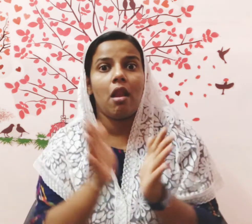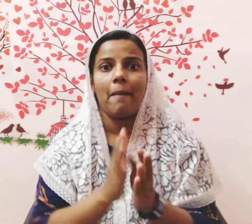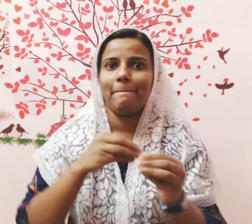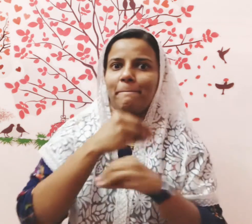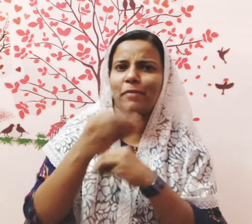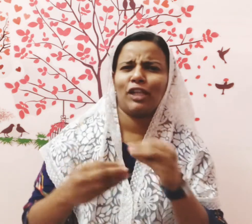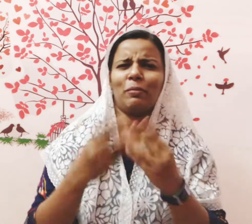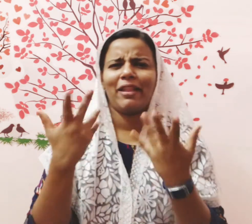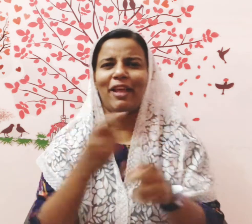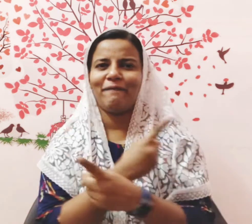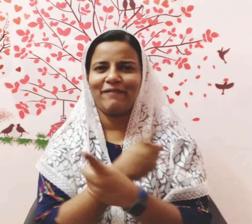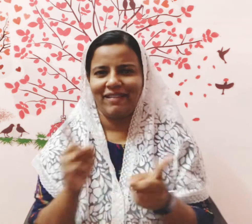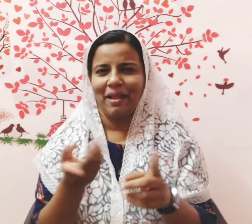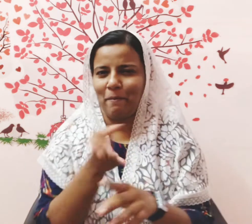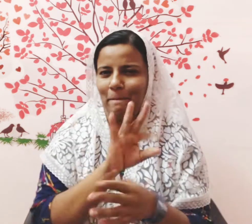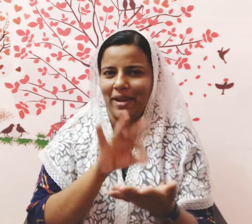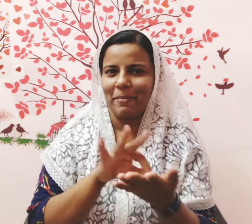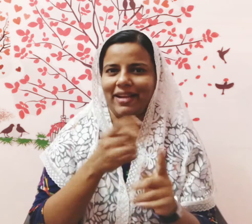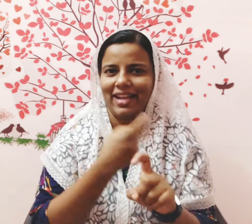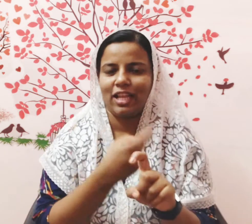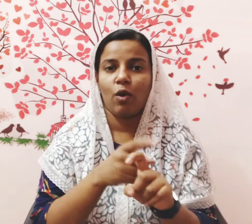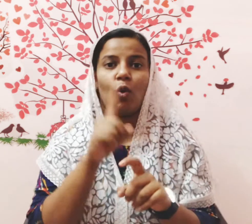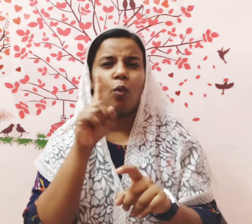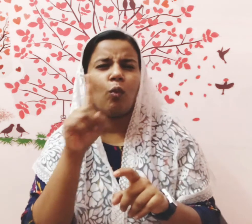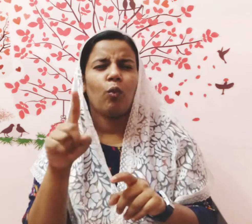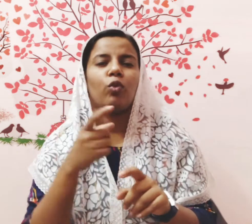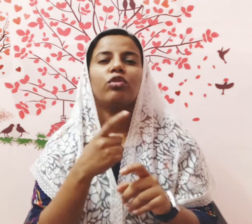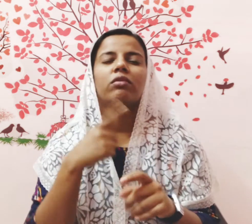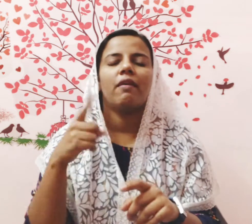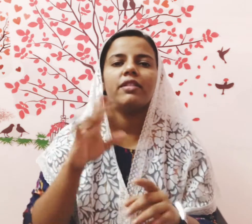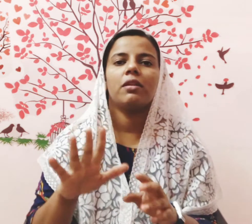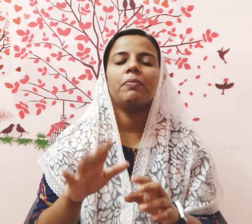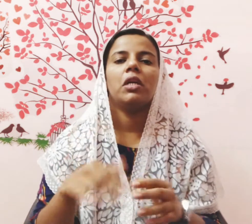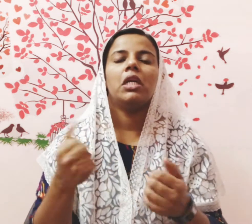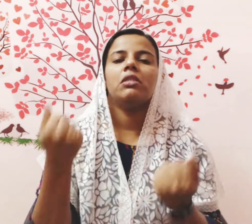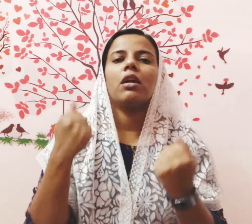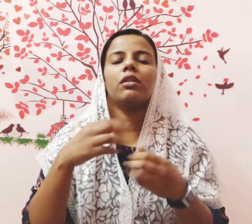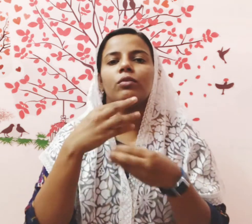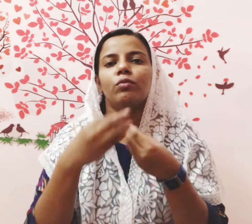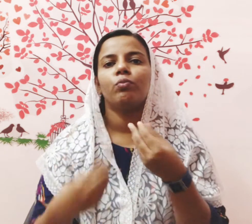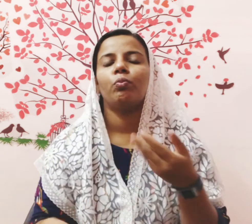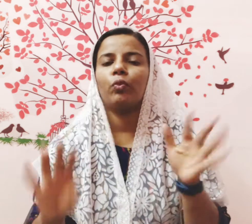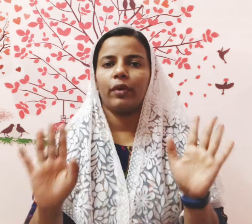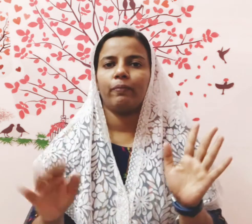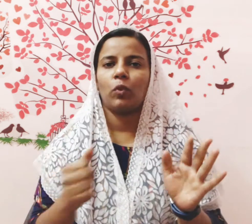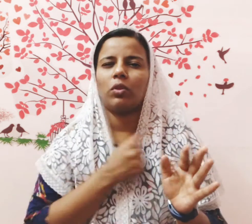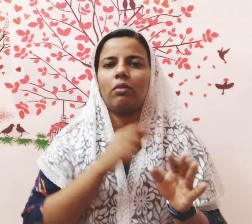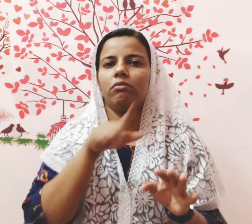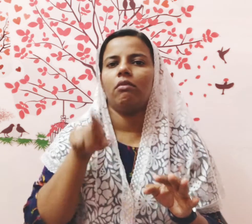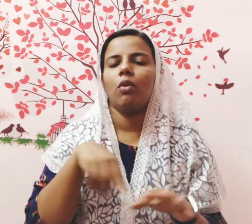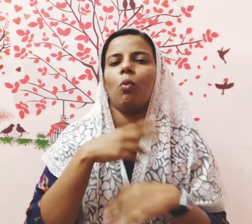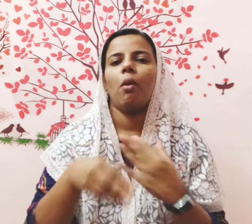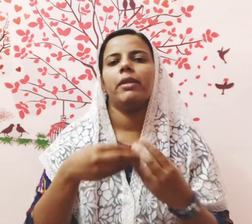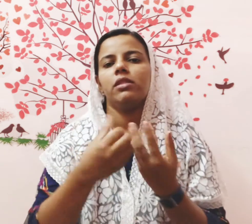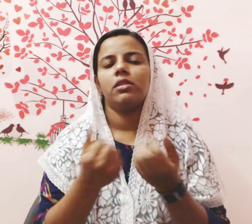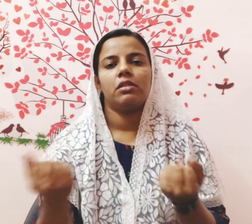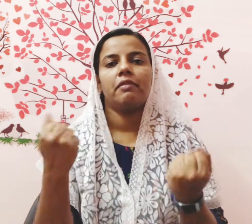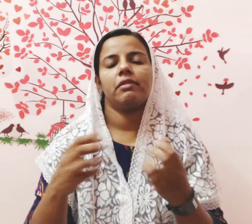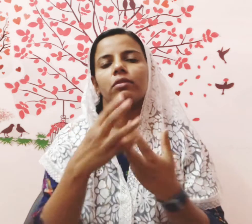എല്ലാ പ്രശ്നത്തിൽ നിന്നും വിടുവിച്ചു. എന്നാൽ ഒരു ദിവസം ശിംശോൻ അറിയാതെ ശിംശോനുള്ള ശക്തി ചോർന്നു പോയി, കയ്യിലിരുപ്പ് കൊണ്ടാണ് ചോർന്നു പോയത്. ആമേൻ, ശിംശോനിലെ